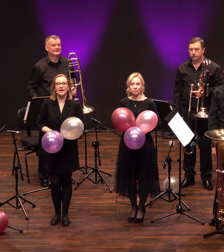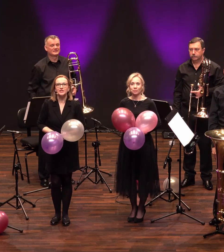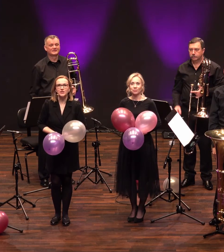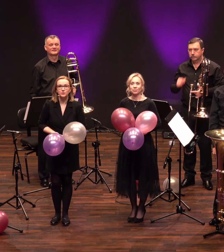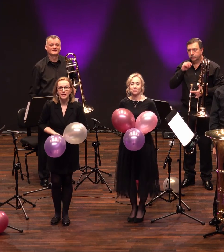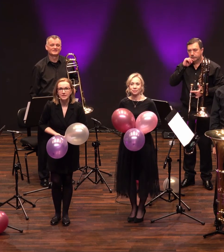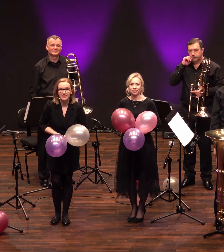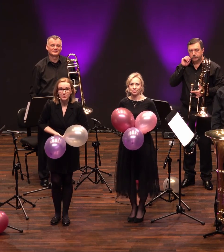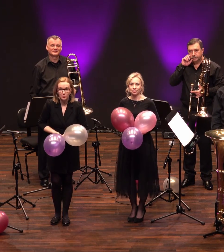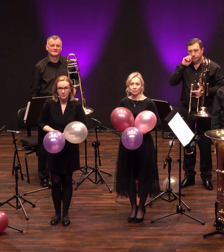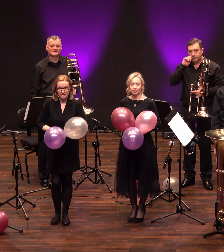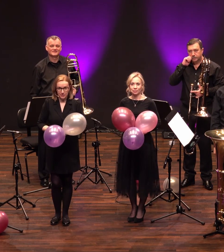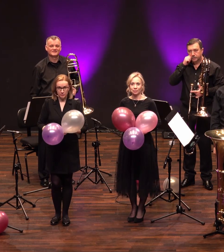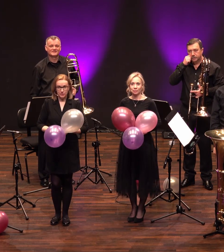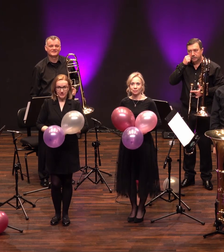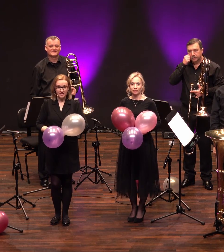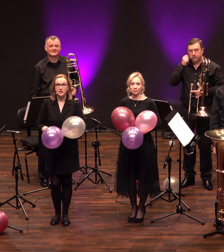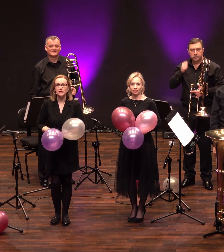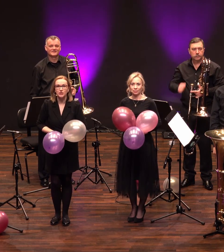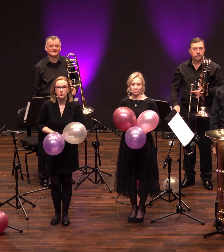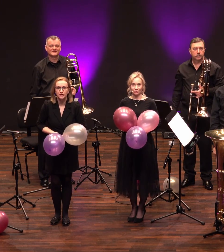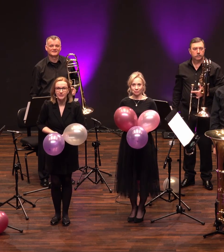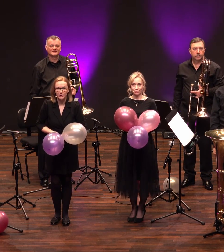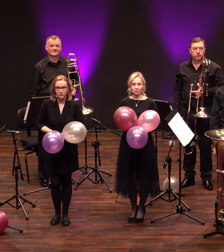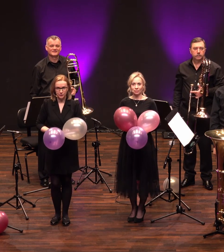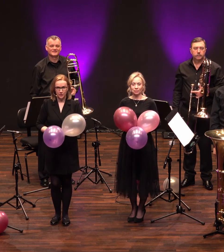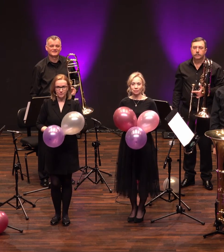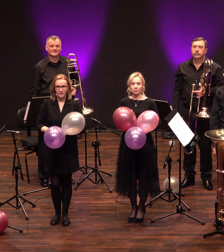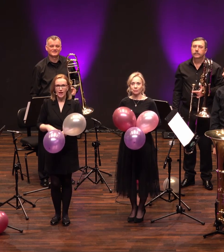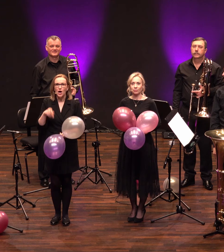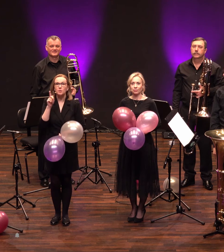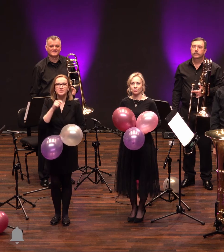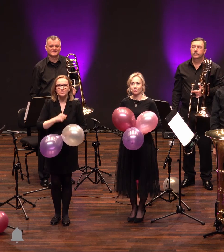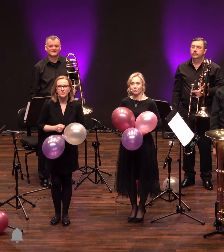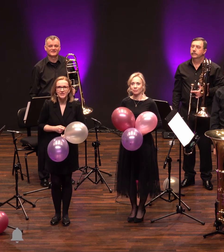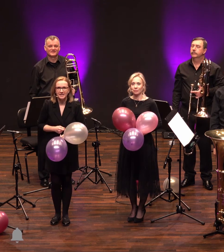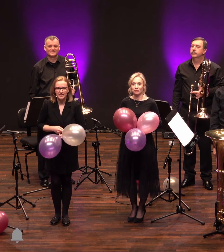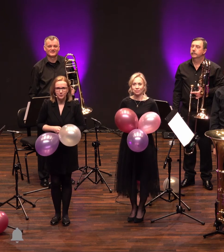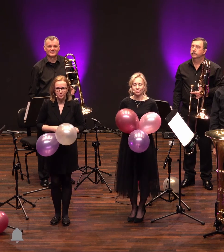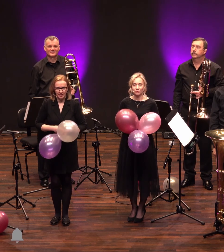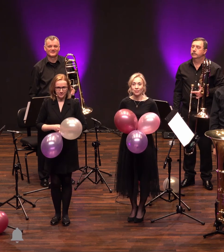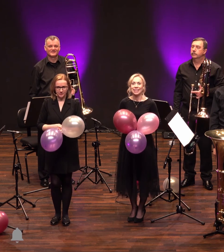Kochani, dziękujemy za waszą obecność podczas dzisiejszego odcinka Raniutto. Obserwujcie